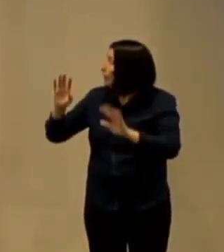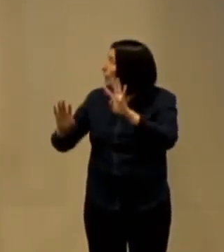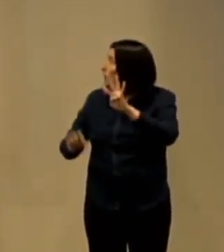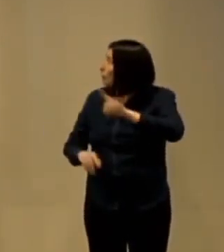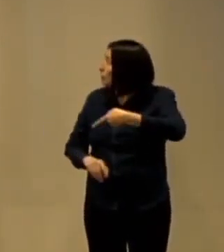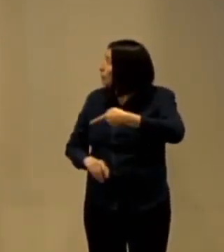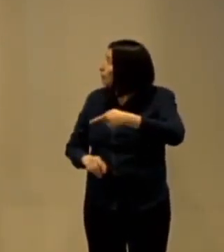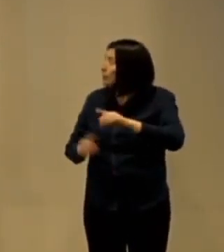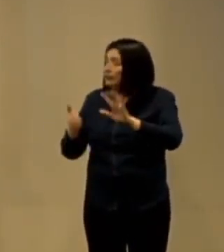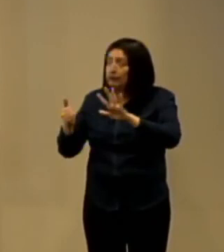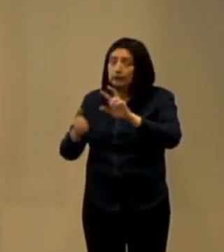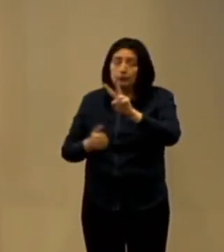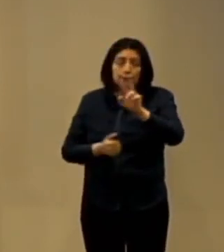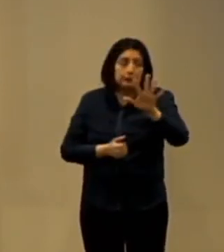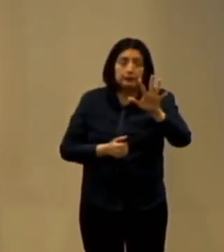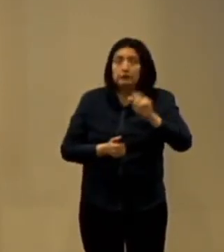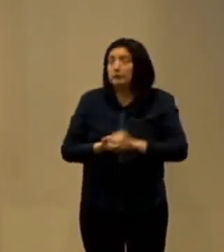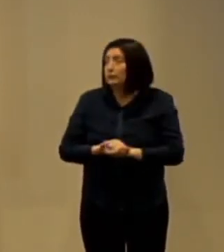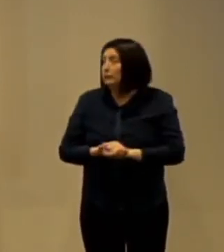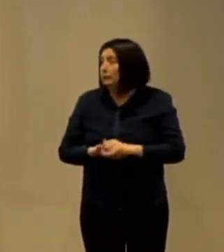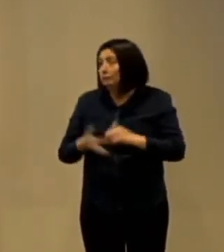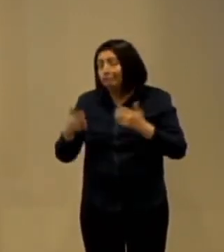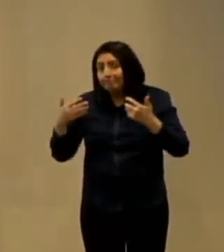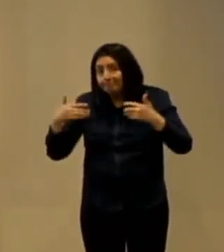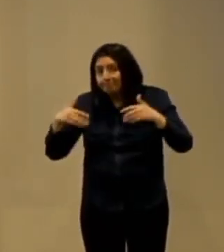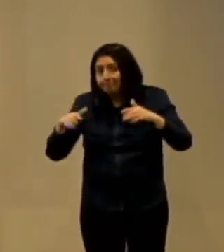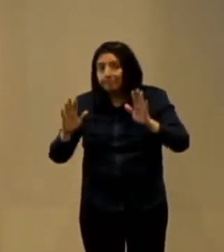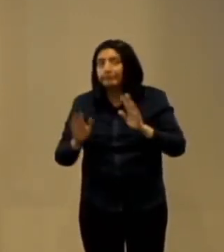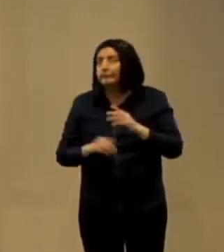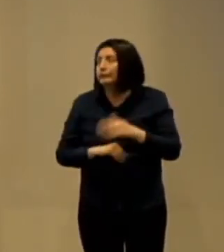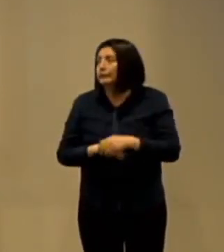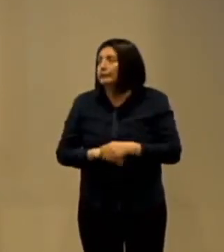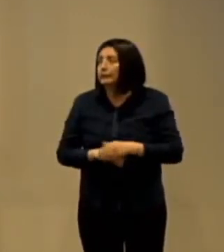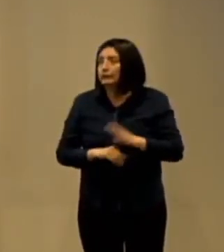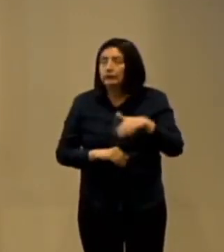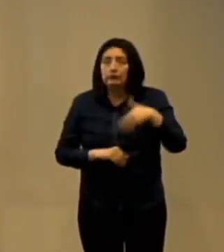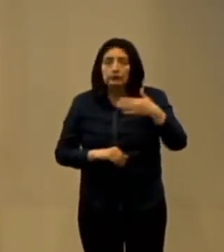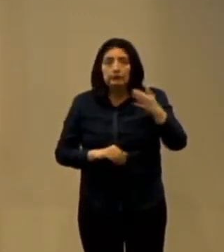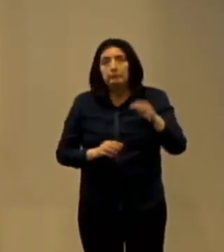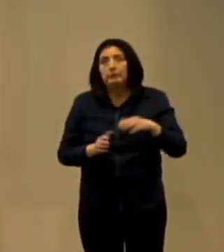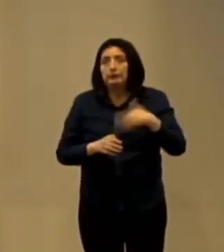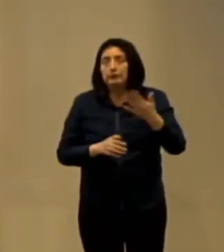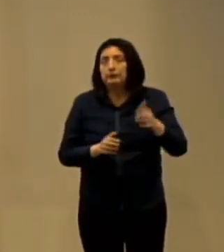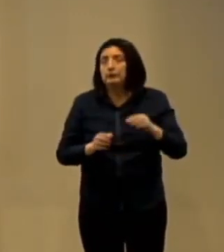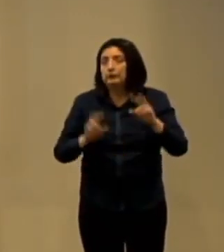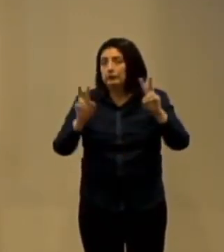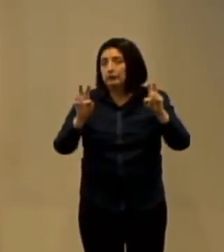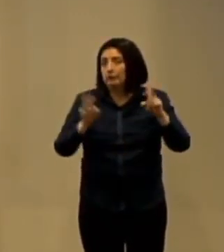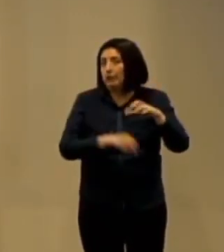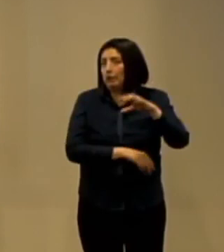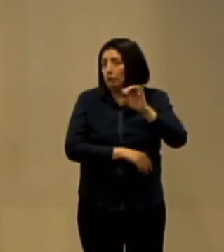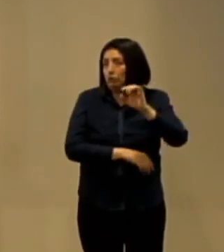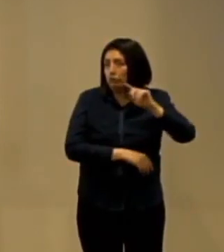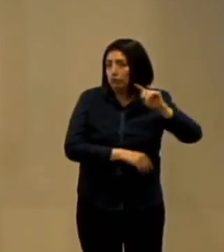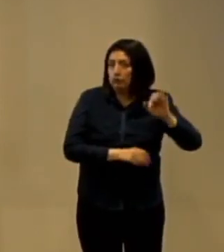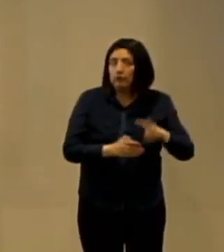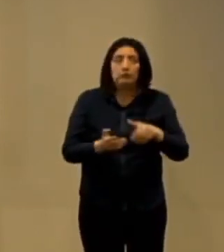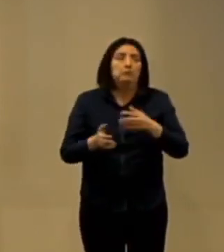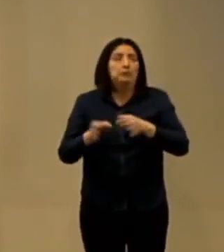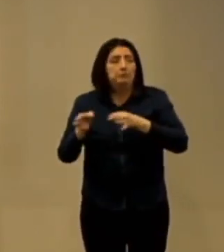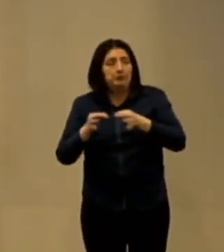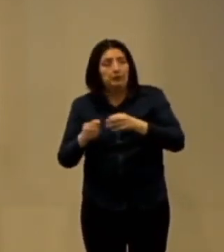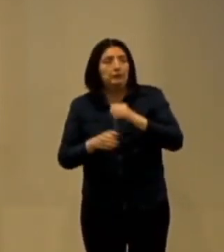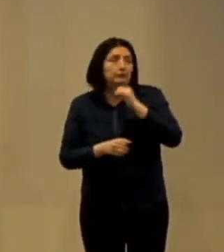14,625. Decíamos que todavía seguramente ahora contigo va a explicar el por qué estamos en esto, cuánto nos